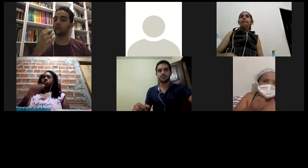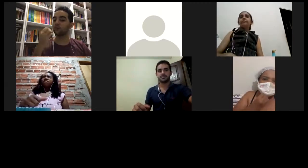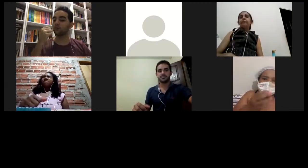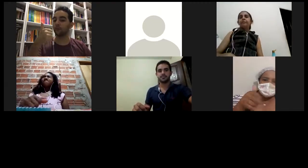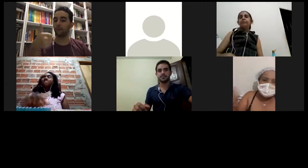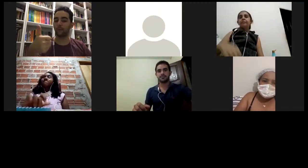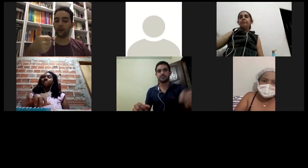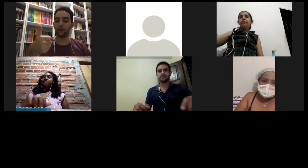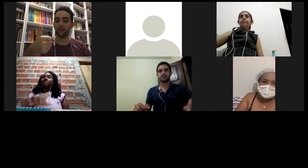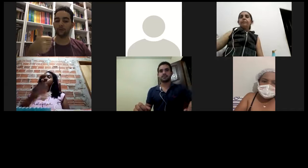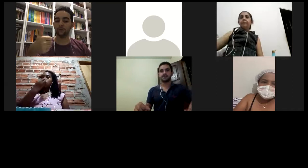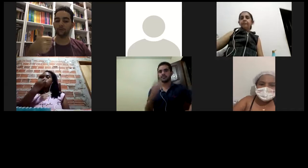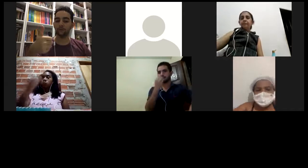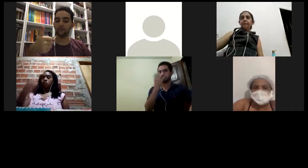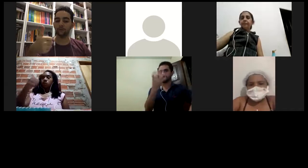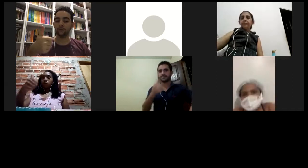Tudo bem?